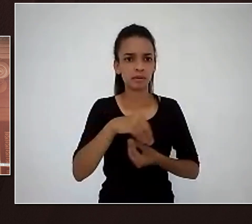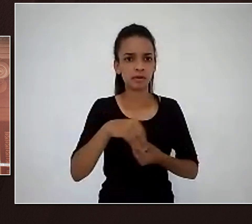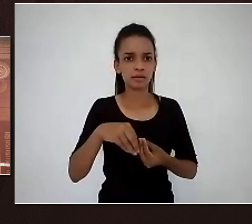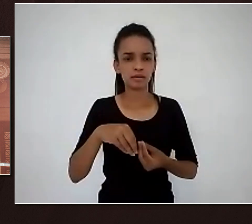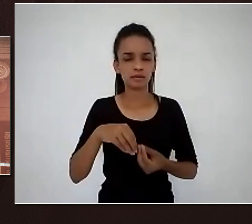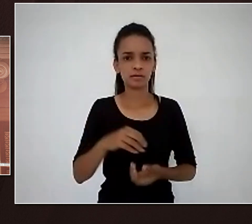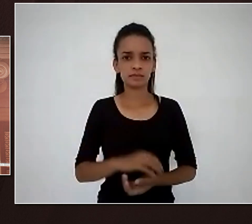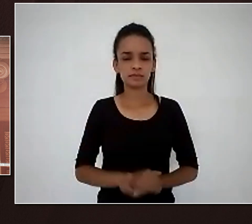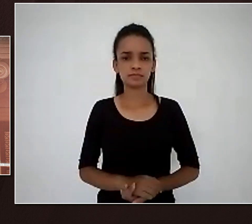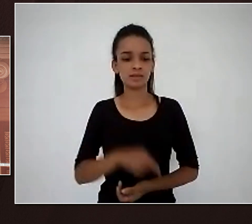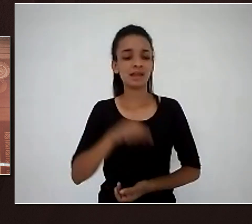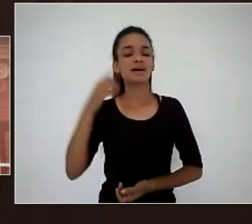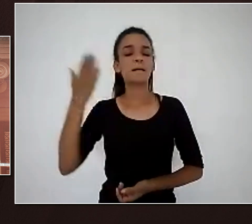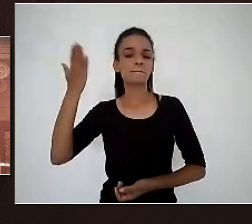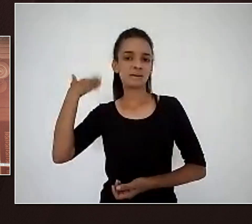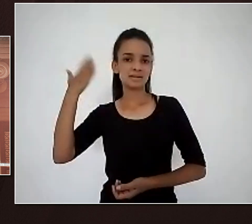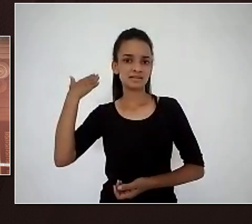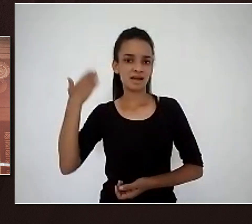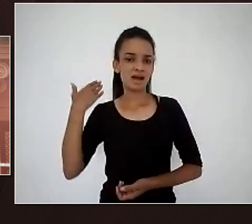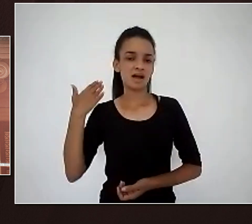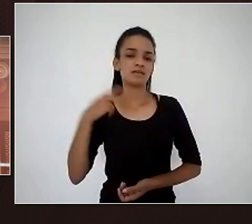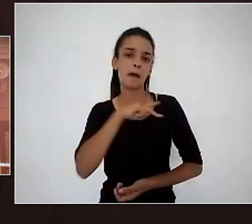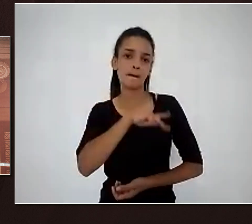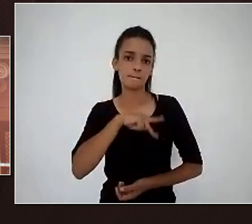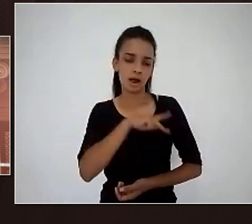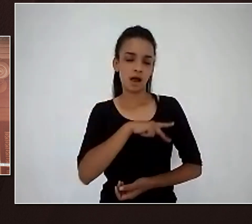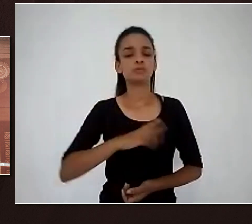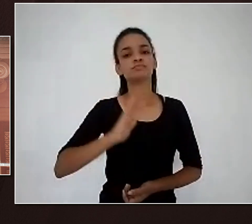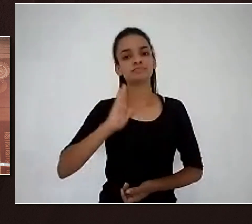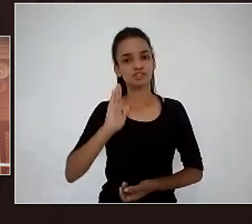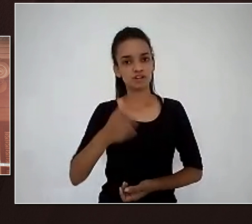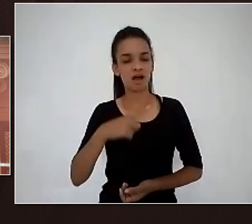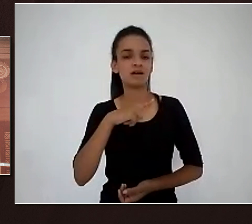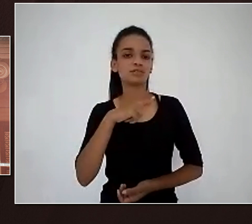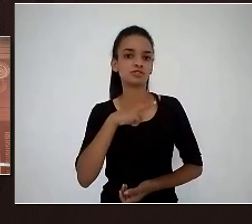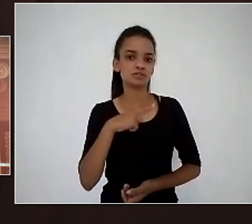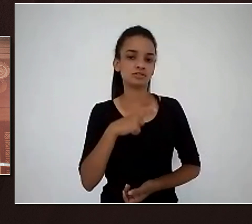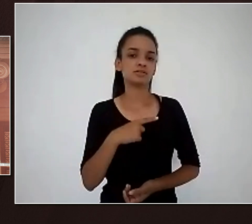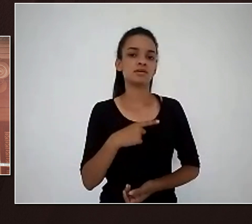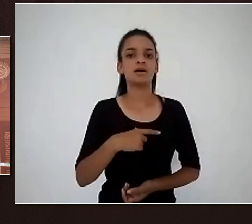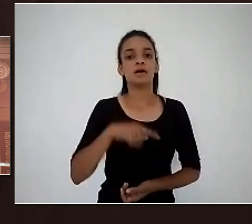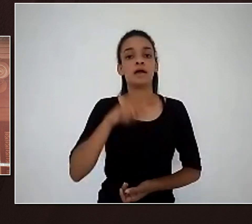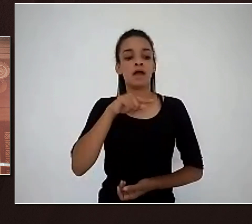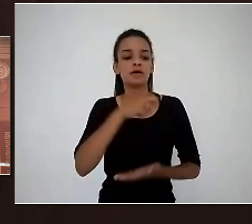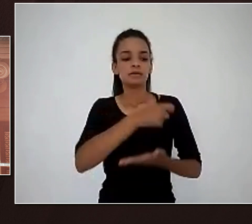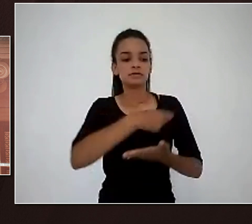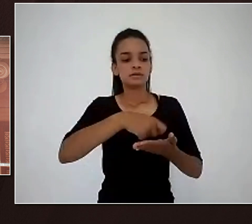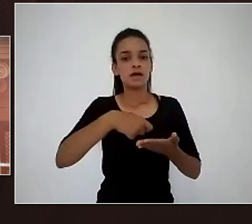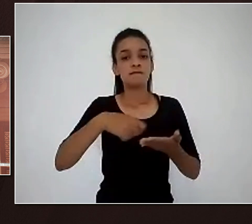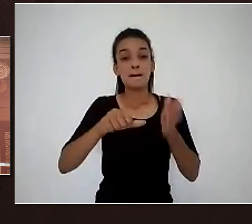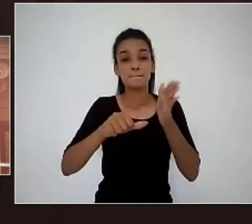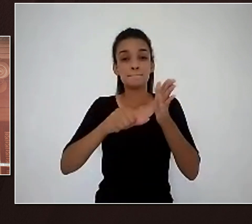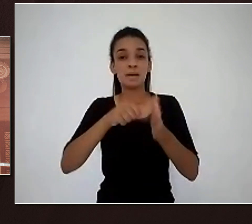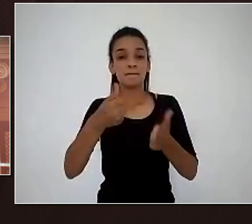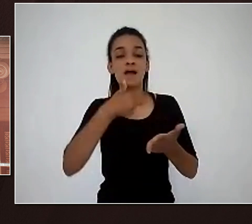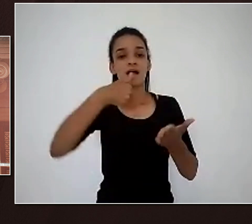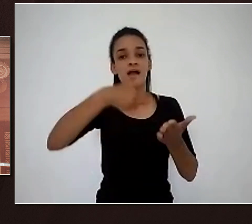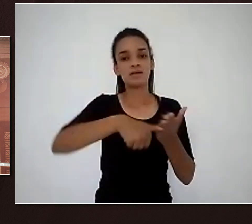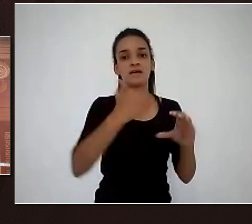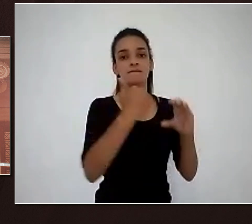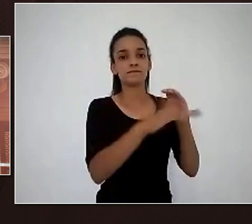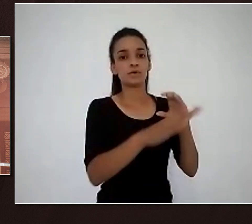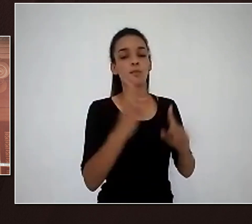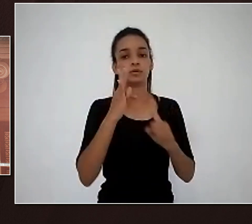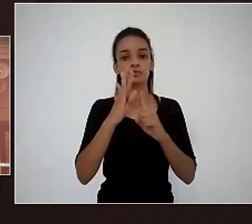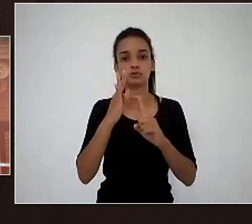época de quando Paulo escreveu na primeira, né, epístola a Timóteo. E também alguns faziam isso